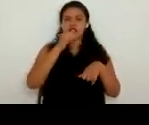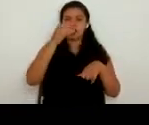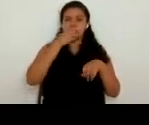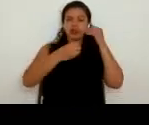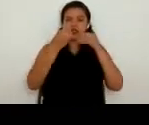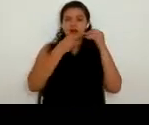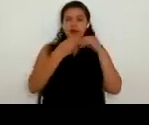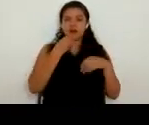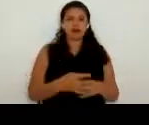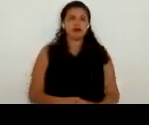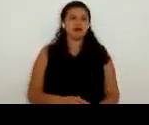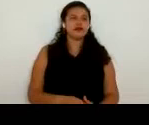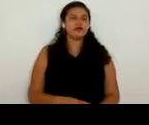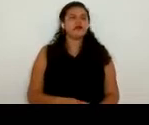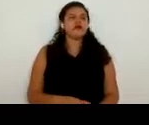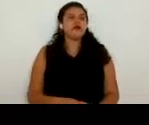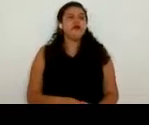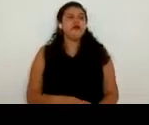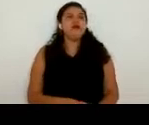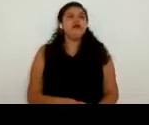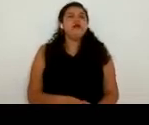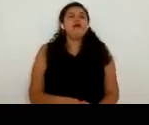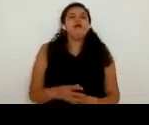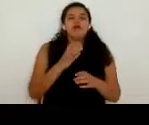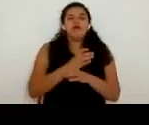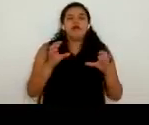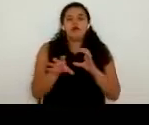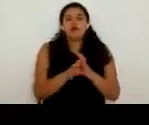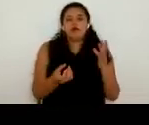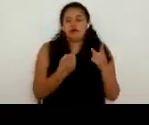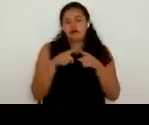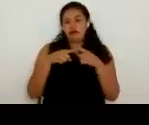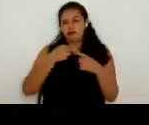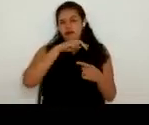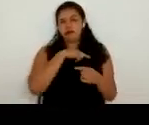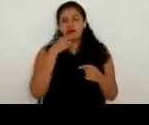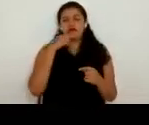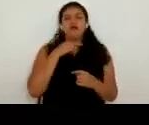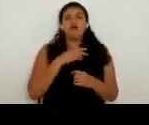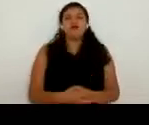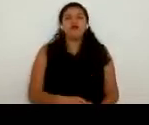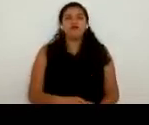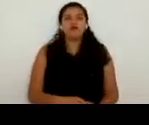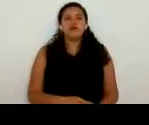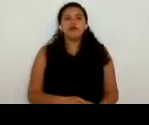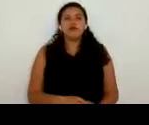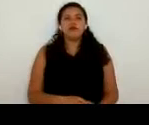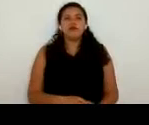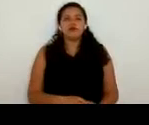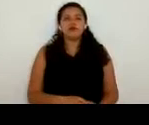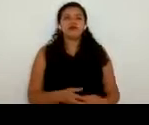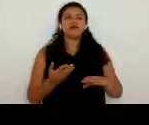y bueno la ponderación de las variables que nosotros utilizamos y que eran las que ya tenía el estudio socioeconómico